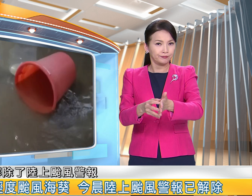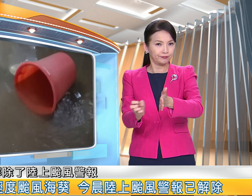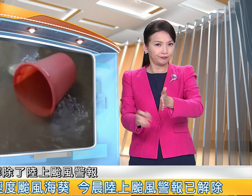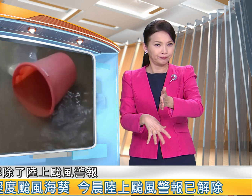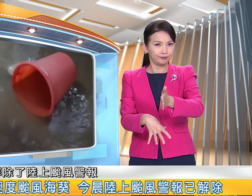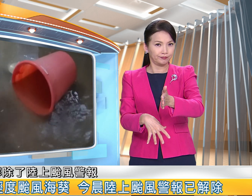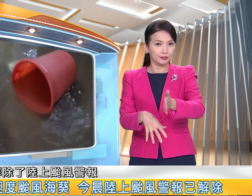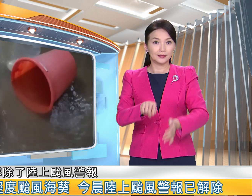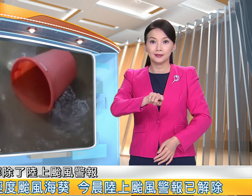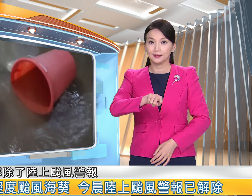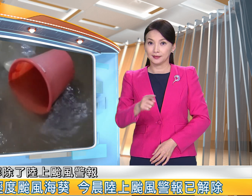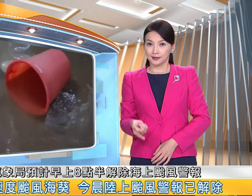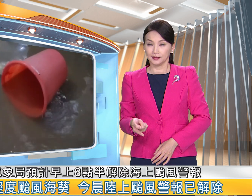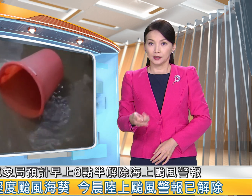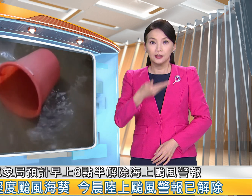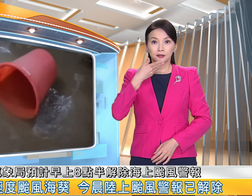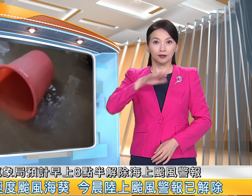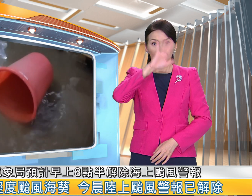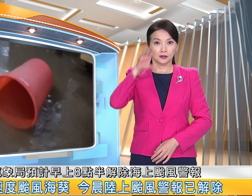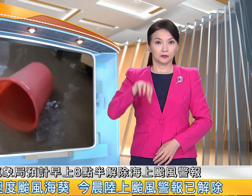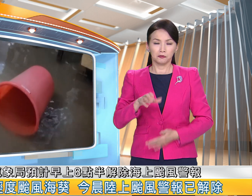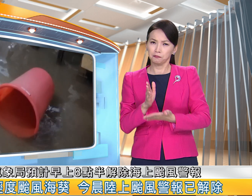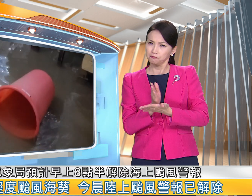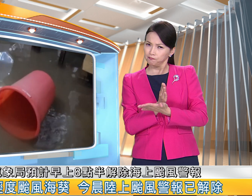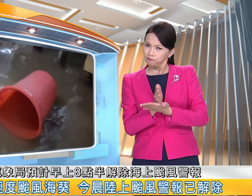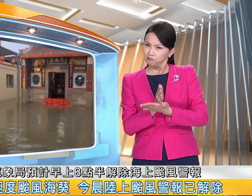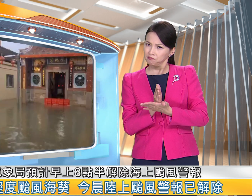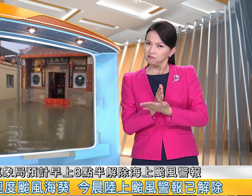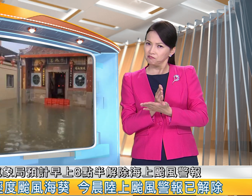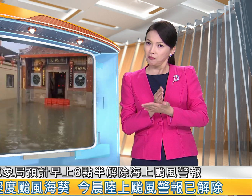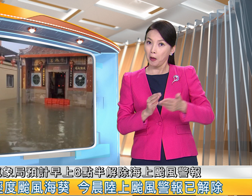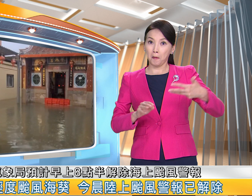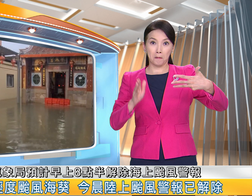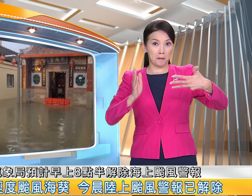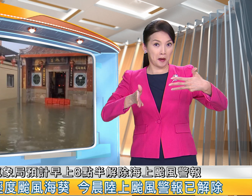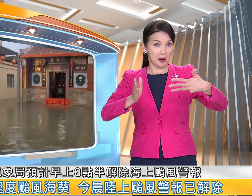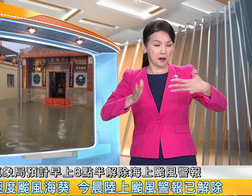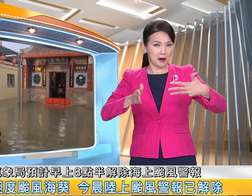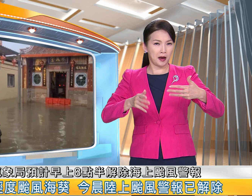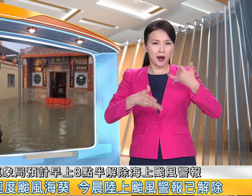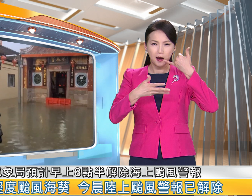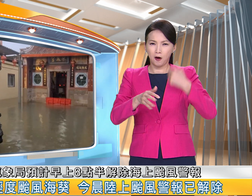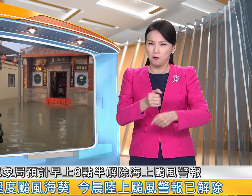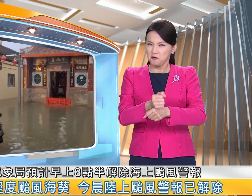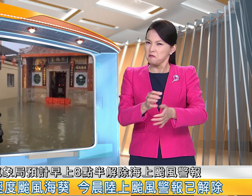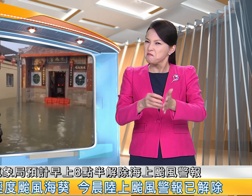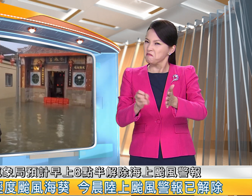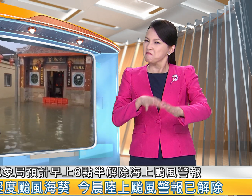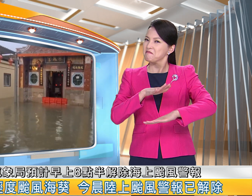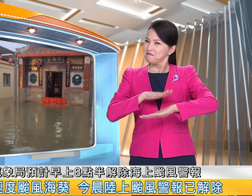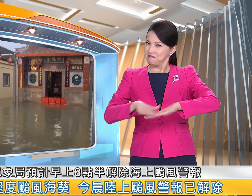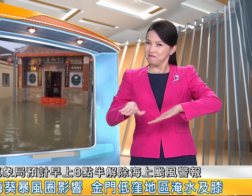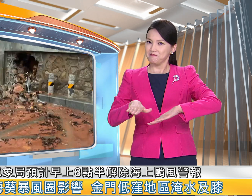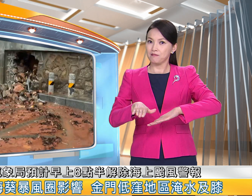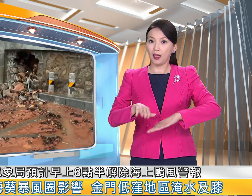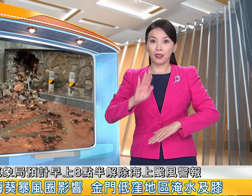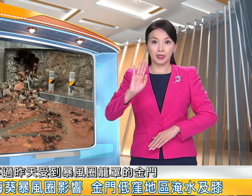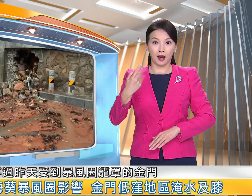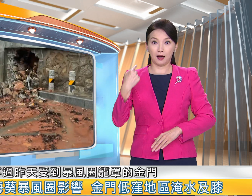象局预计早上8点半解除海上台风警报。不过昨天受到了